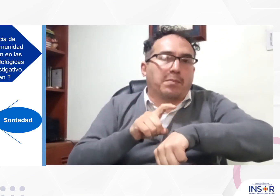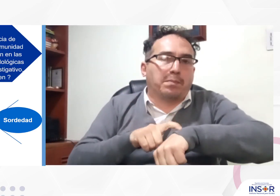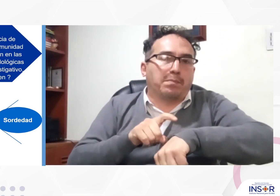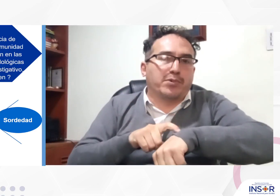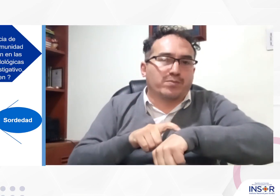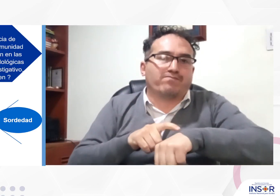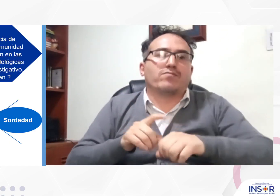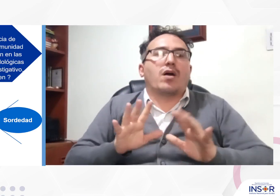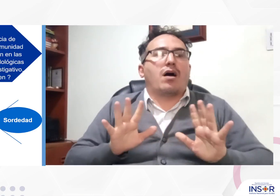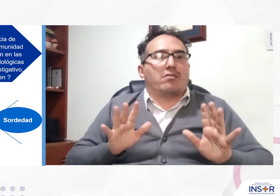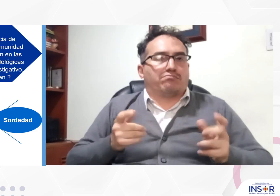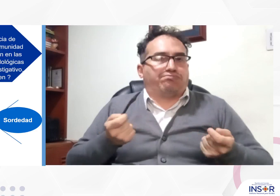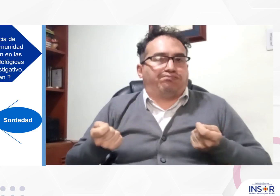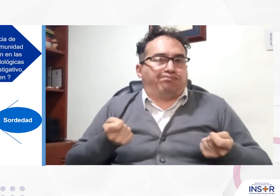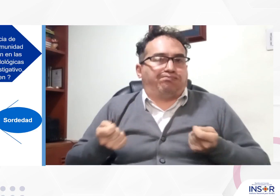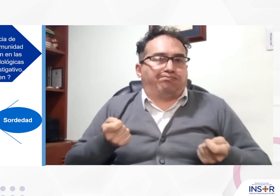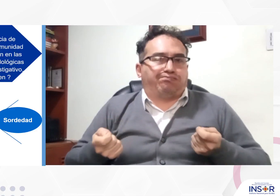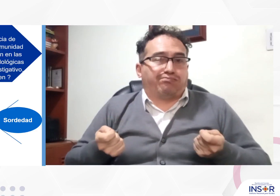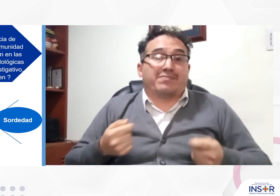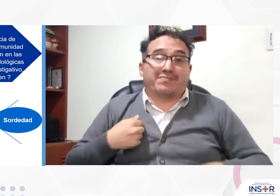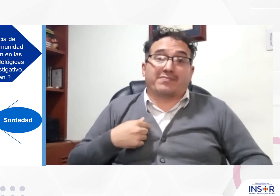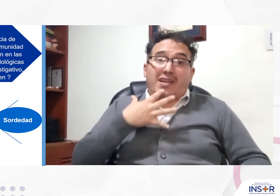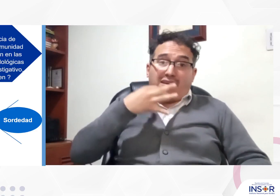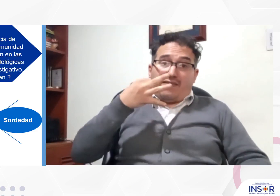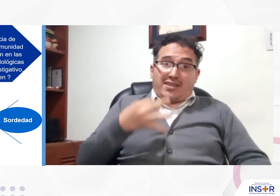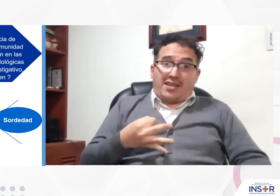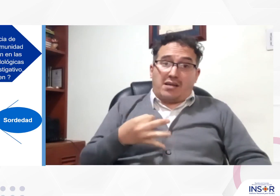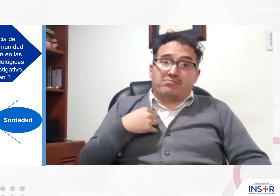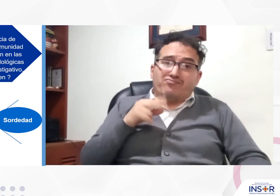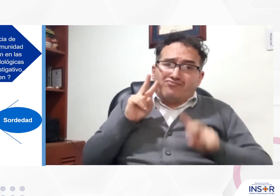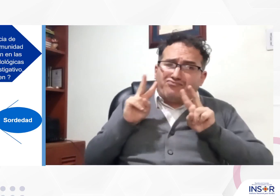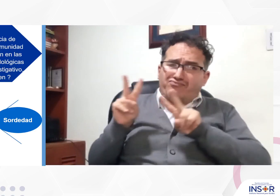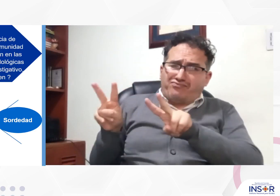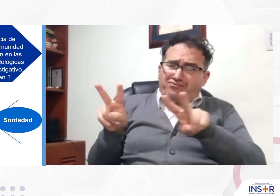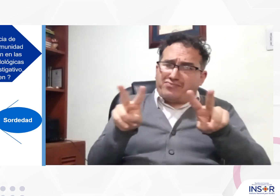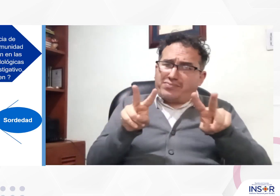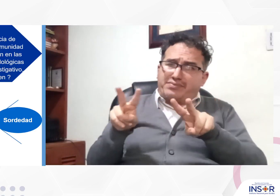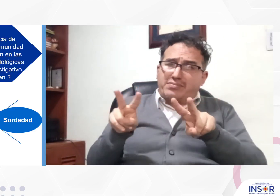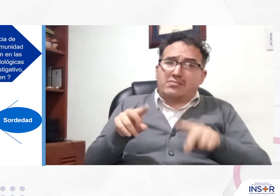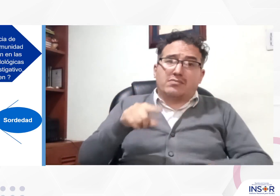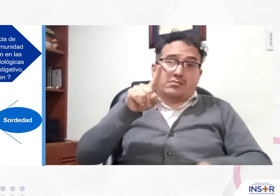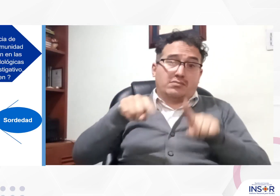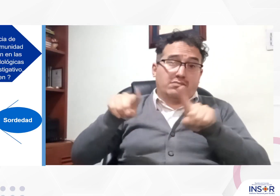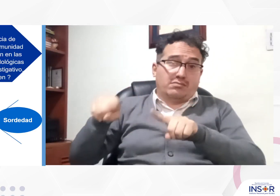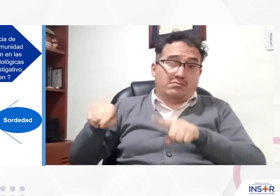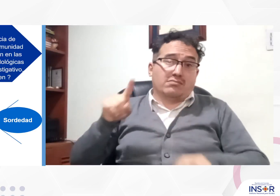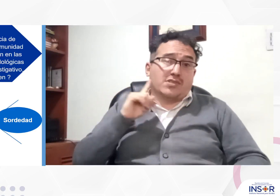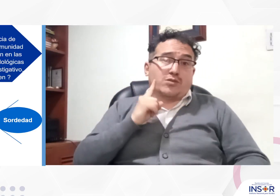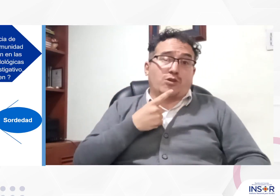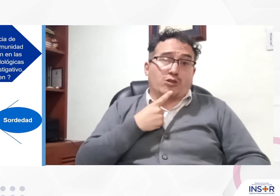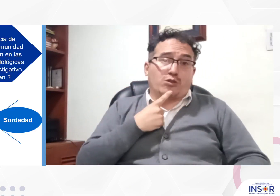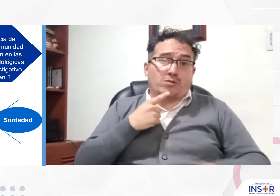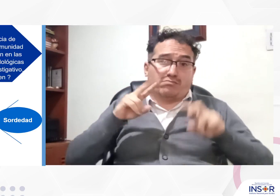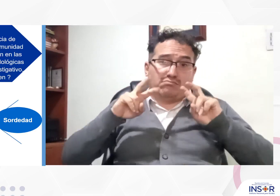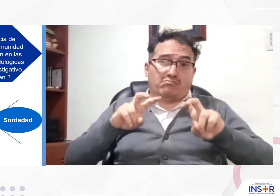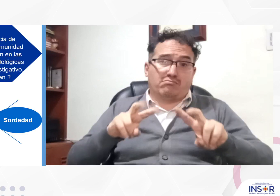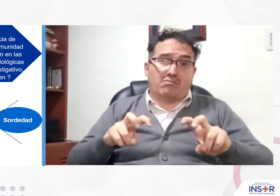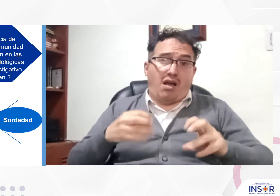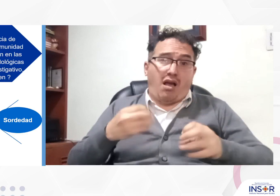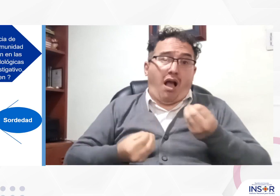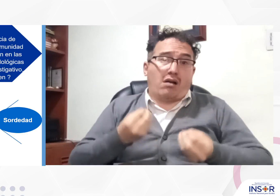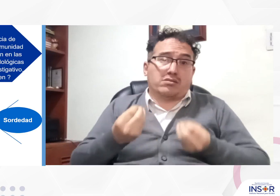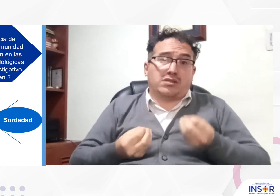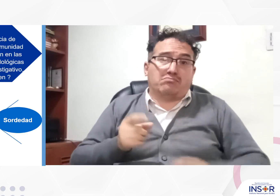también ser muy pacientes con el tiempo que les va a durar a ustedes el desarrollo. Yo he visto, en mi caso,